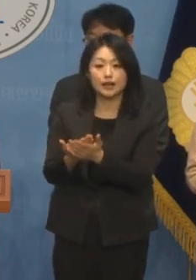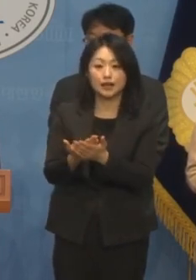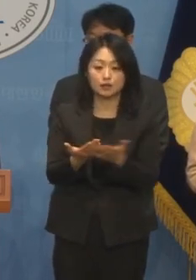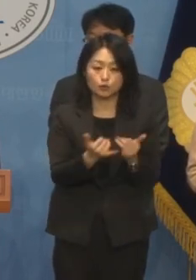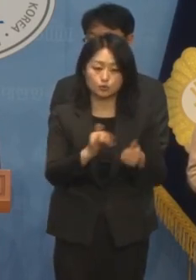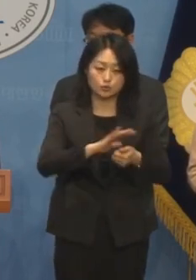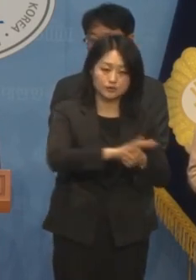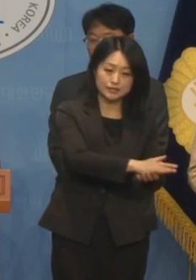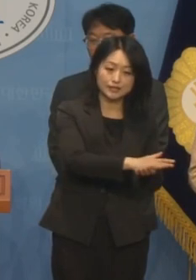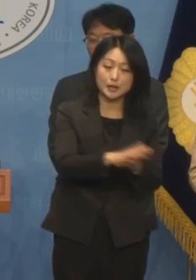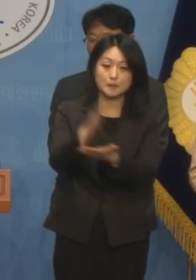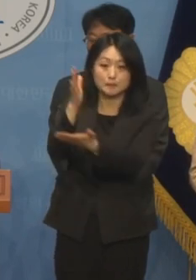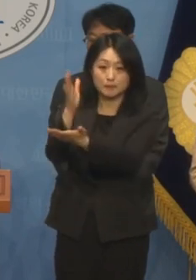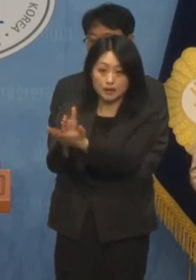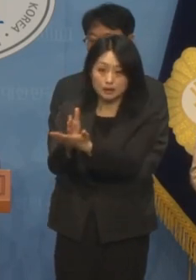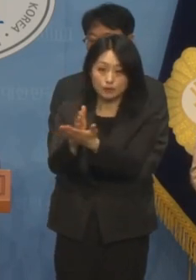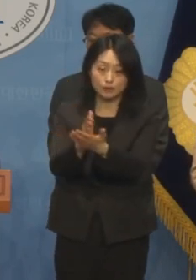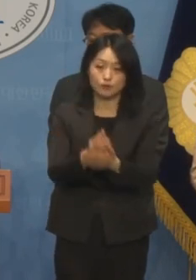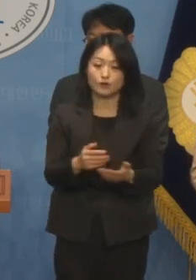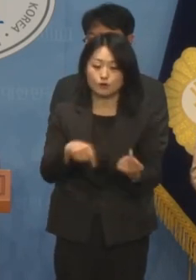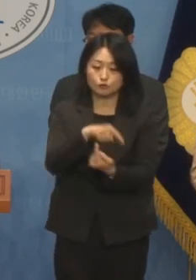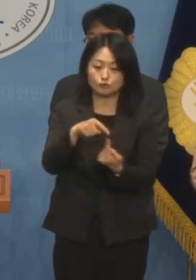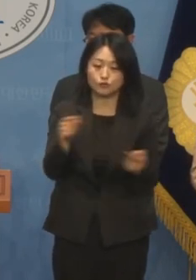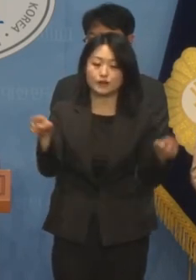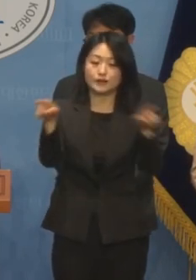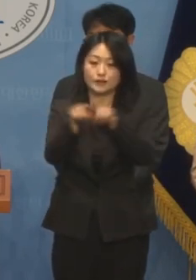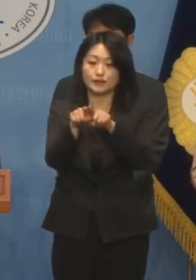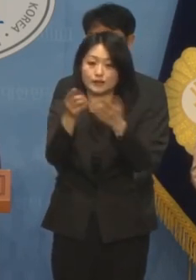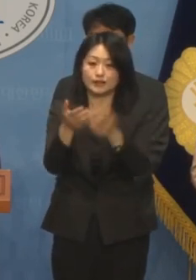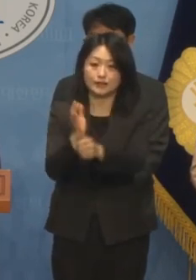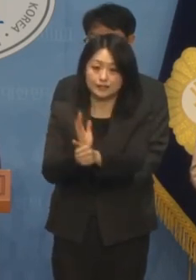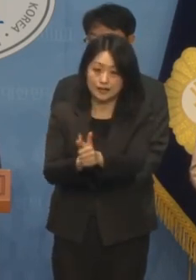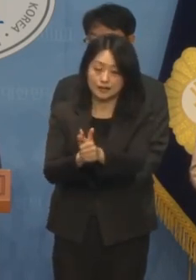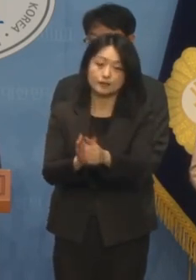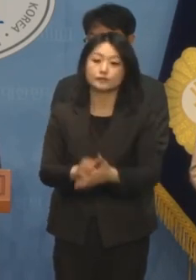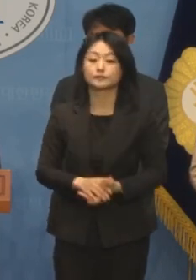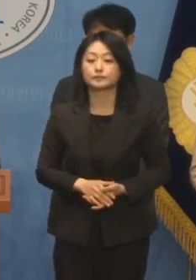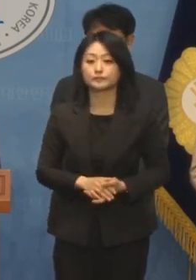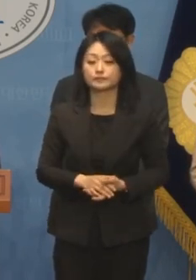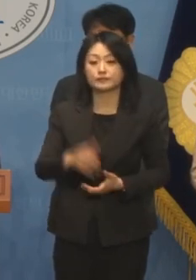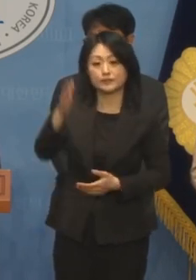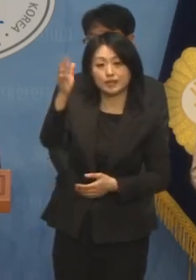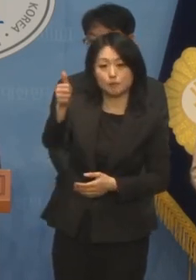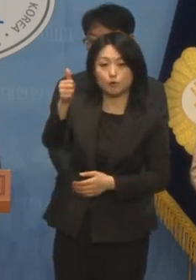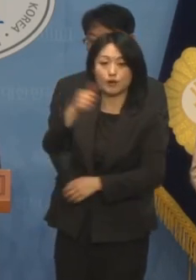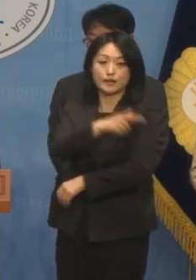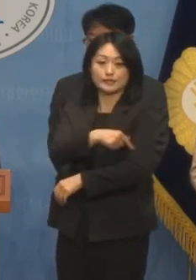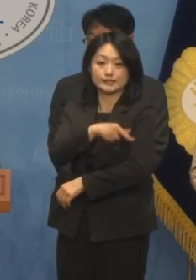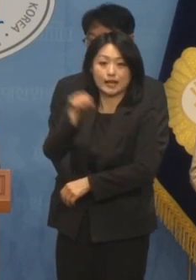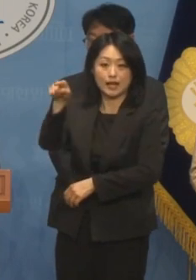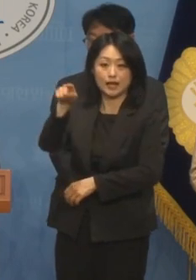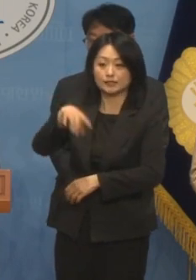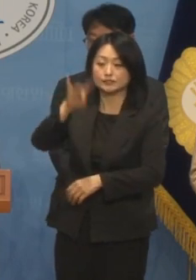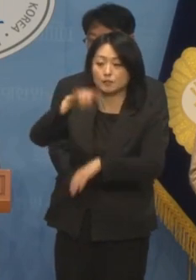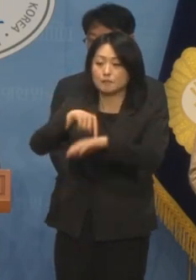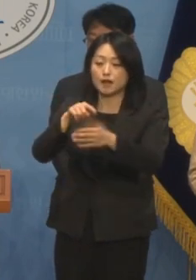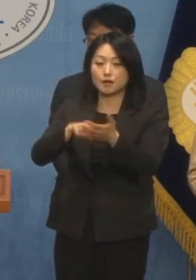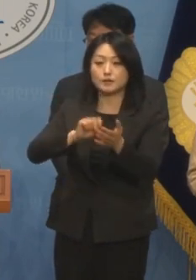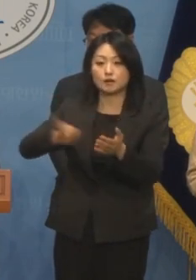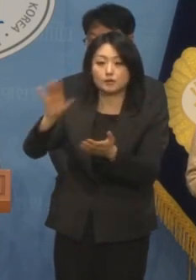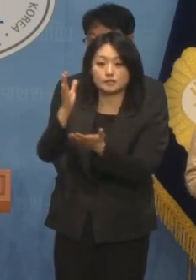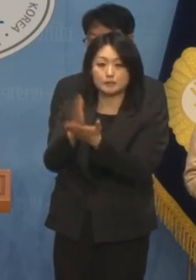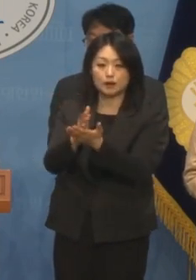멈추고 노동조합을 경영 파트너로 인정하라. 넷, 대표와 임원진은 초심을 잊지 말고